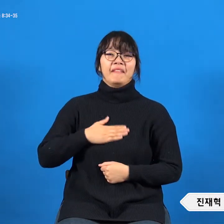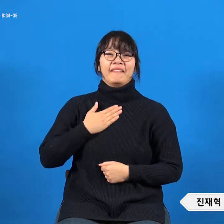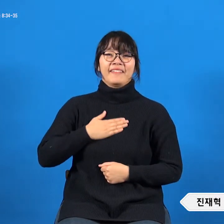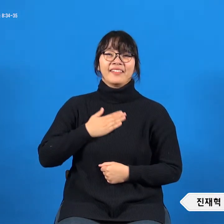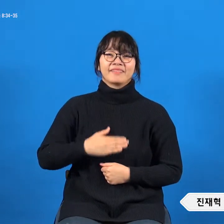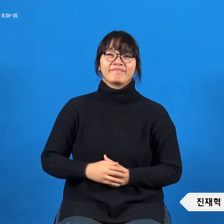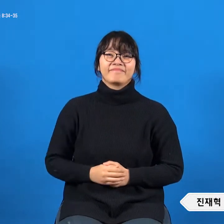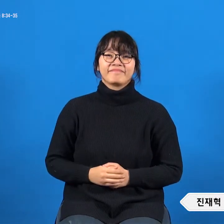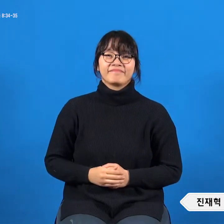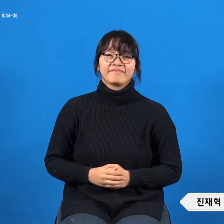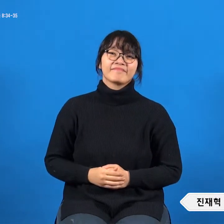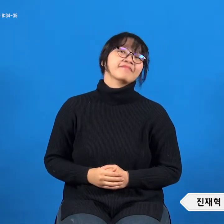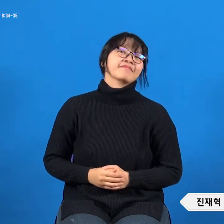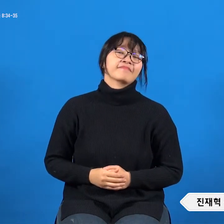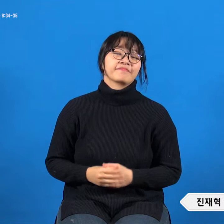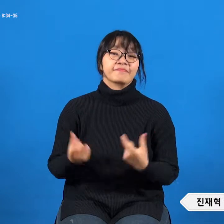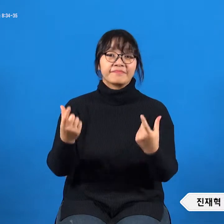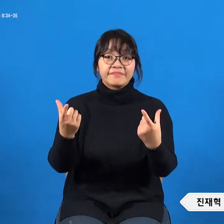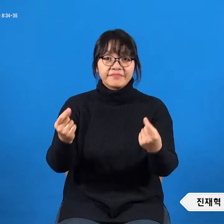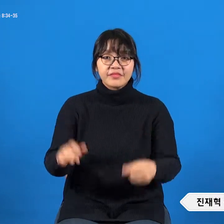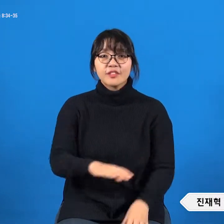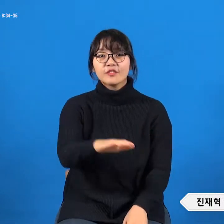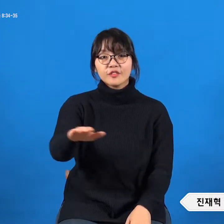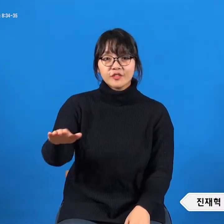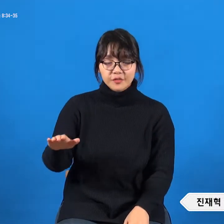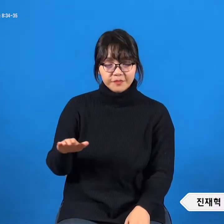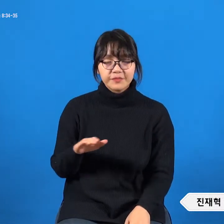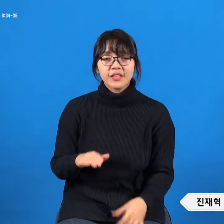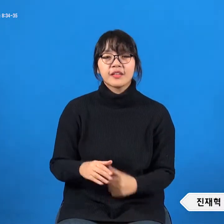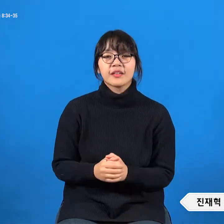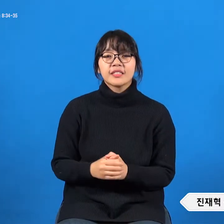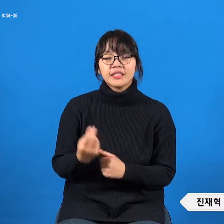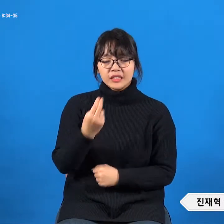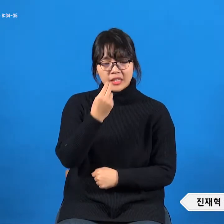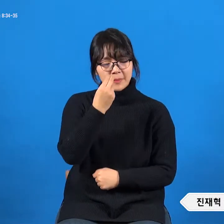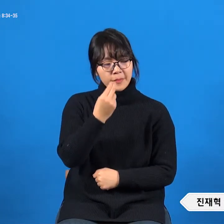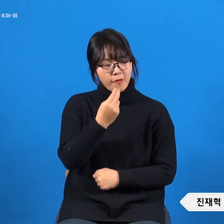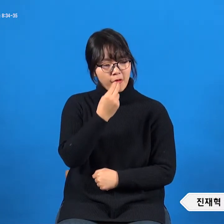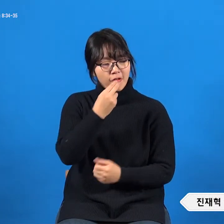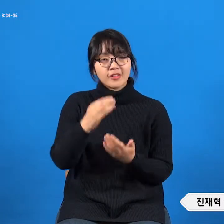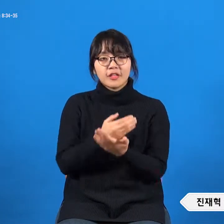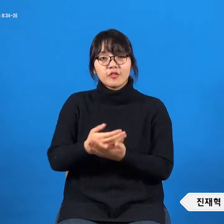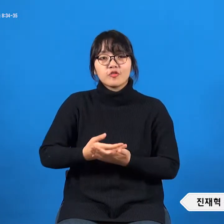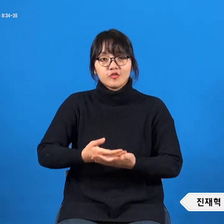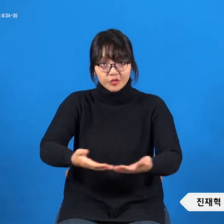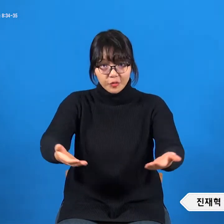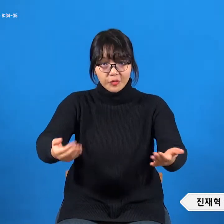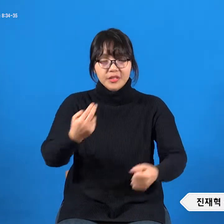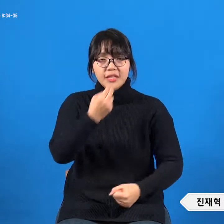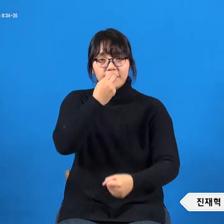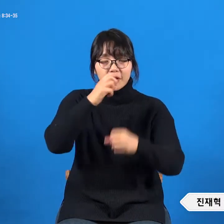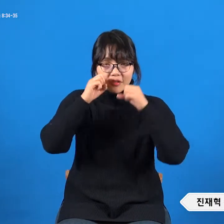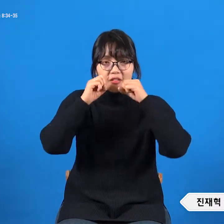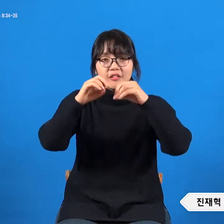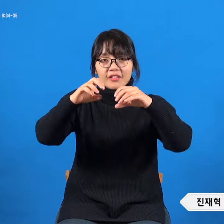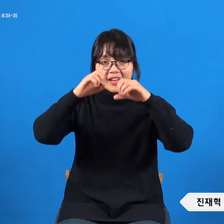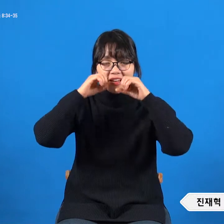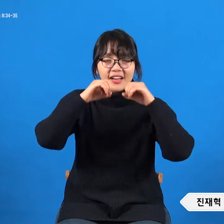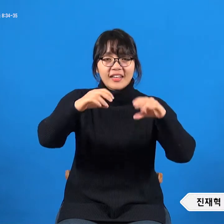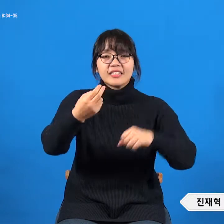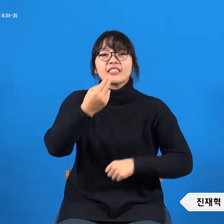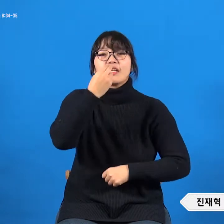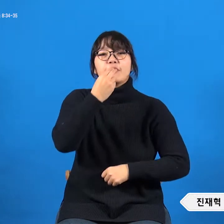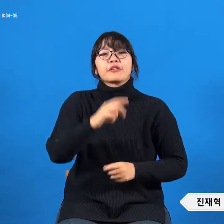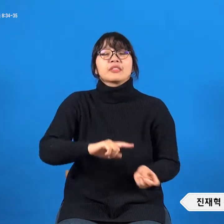아십니까? 그렇습니다. 우리가 죽음으로 말미암아 생명을 나누고 생명을 전하고